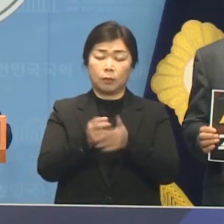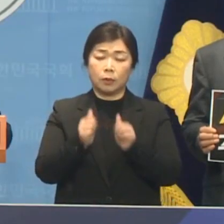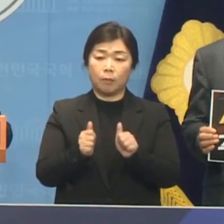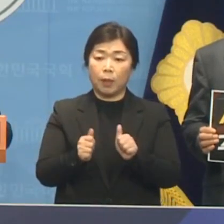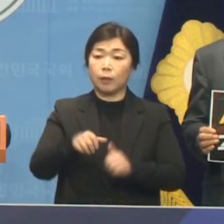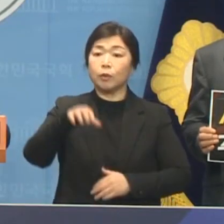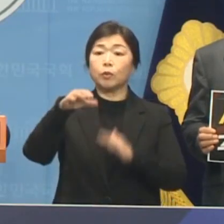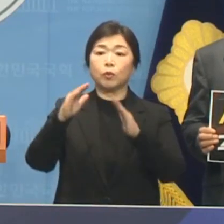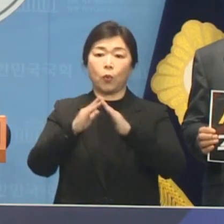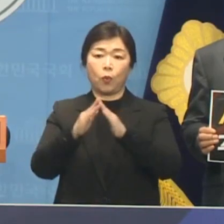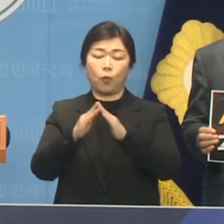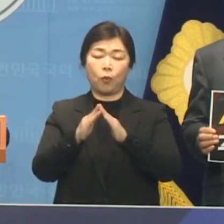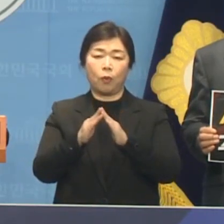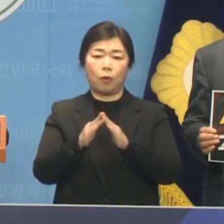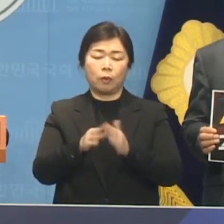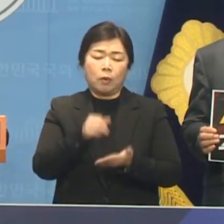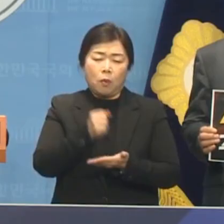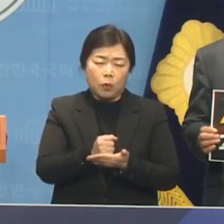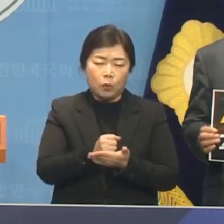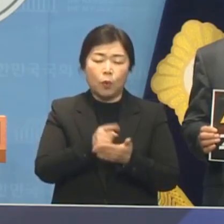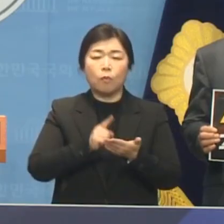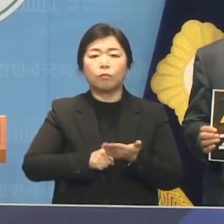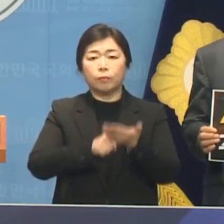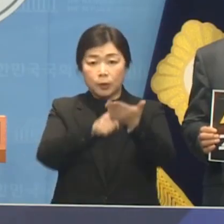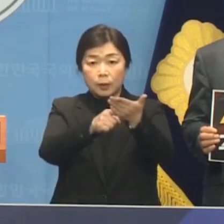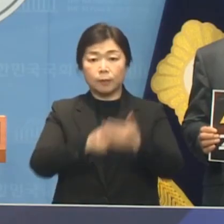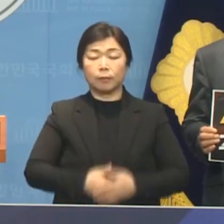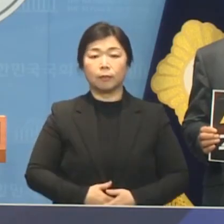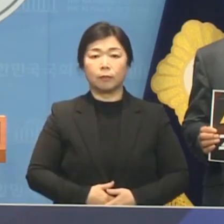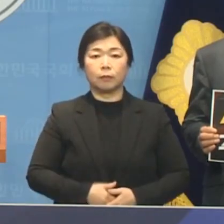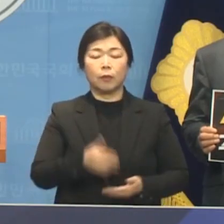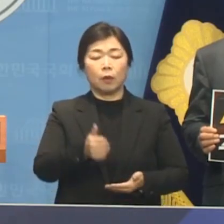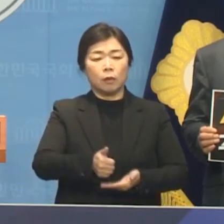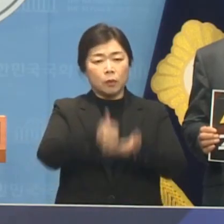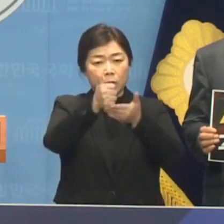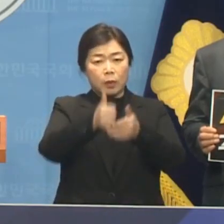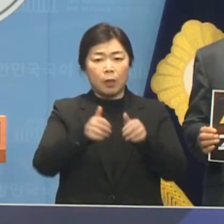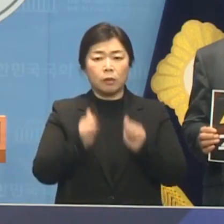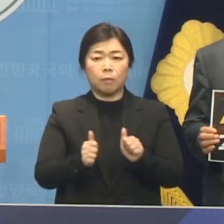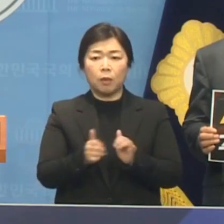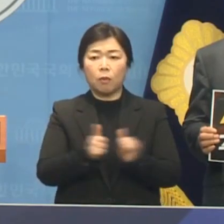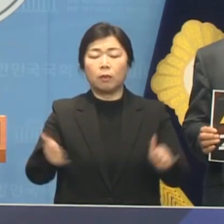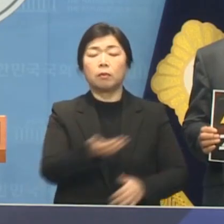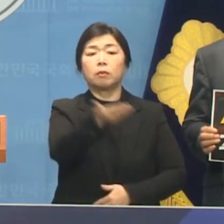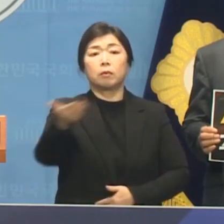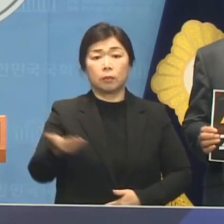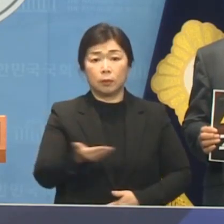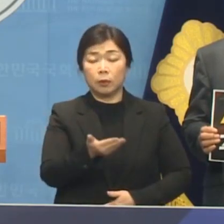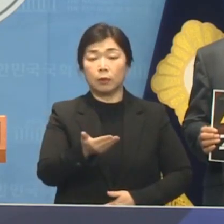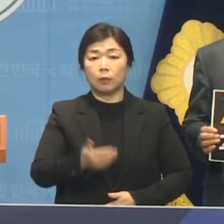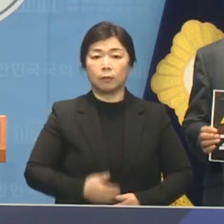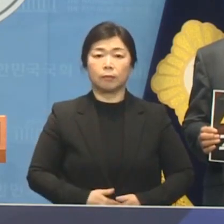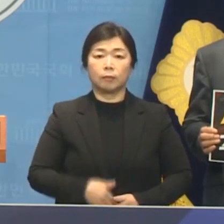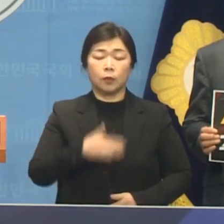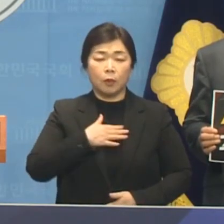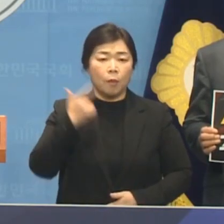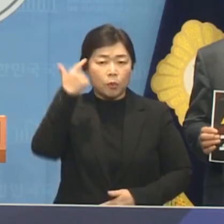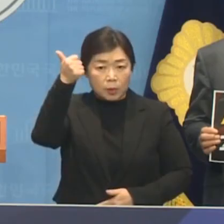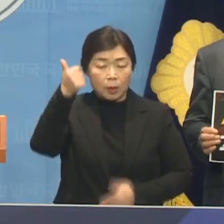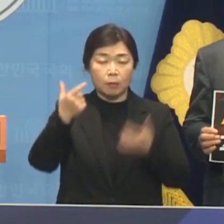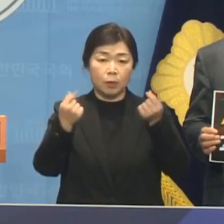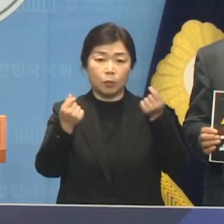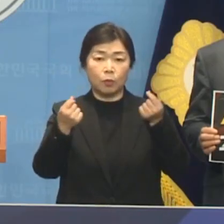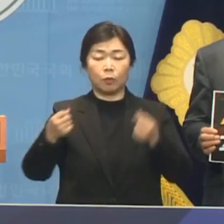헌법재판소에 드리는 호소문입니다. 존경하는 헌법재판소 재판관님들께 저는